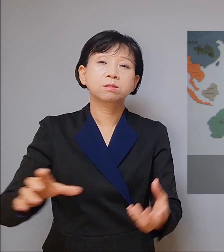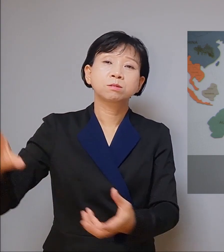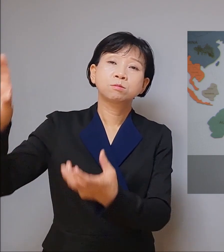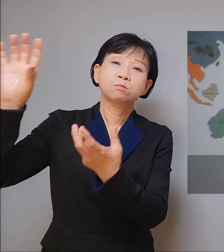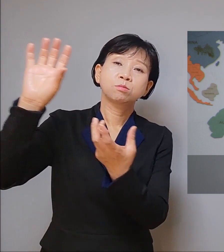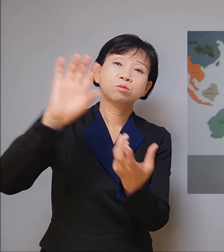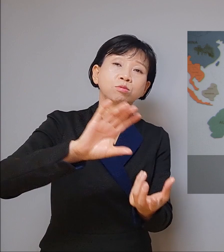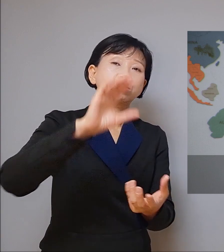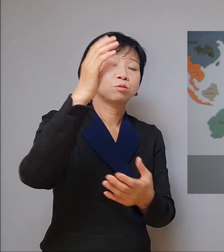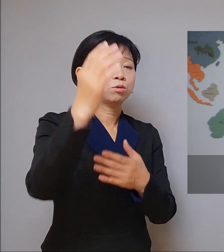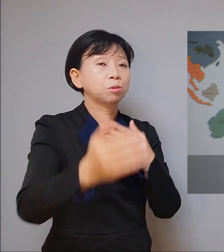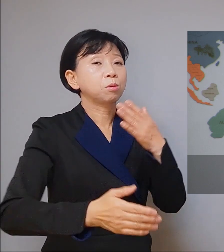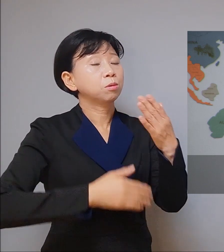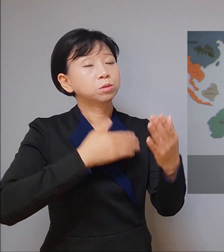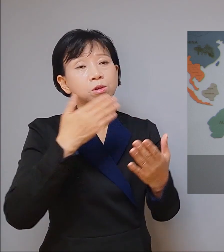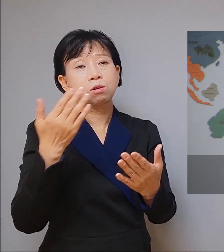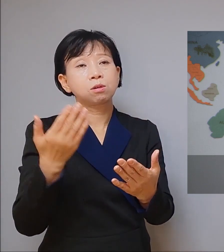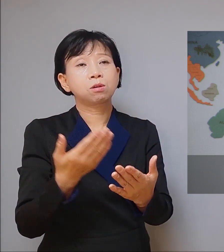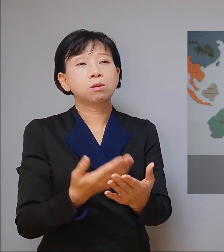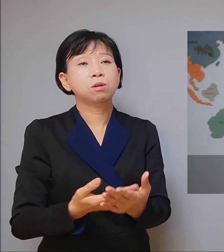성령의 기름